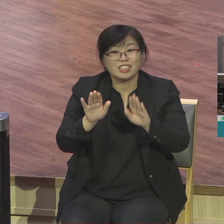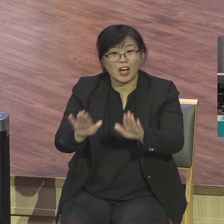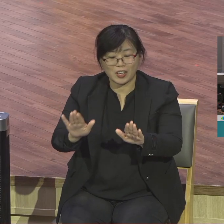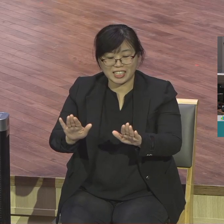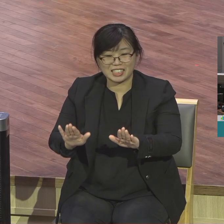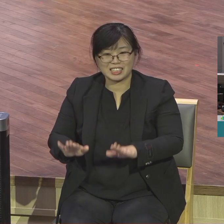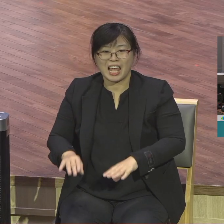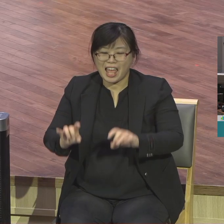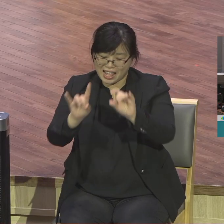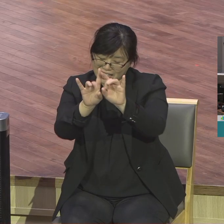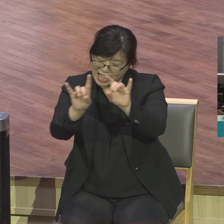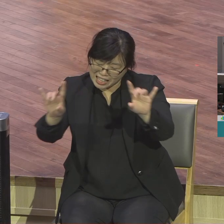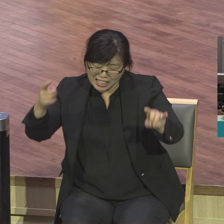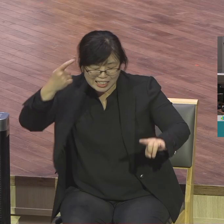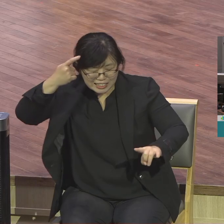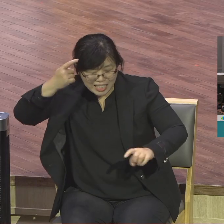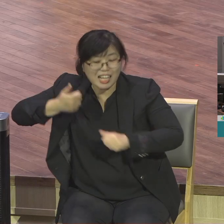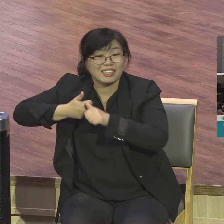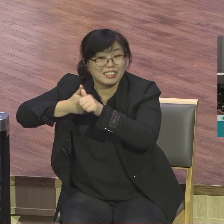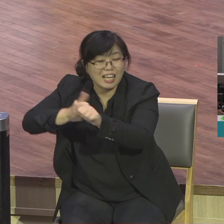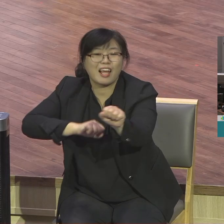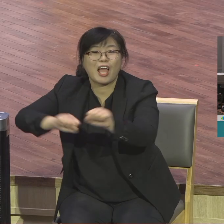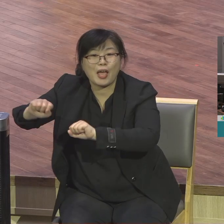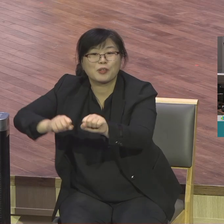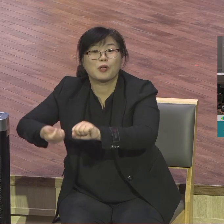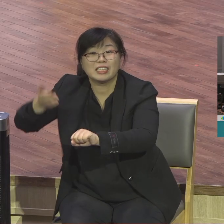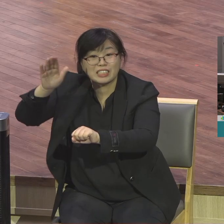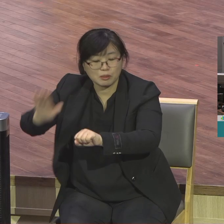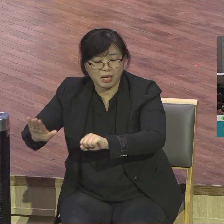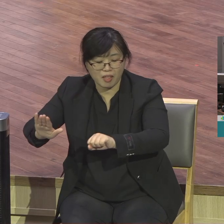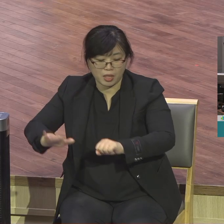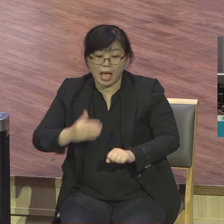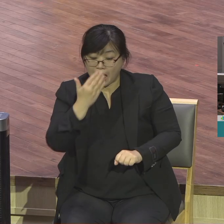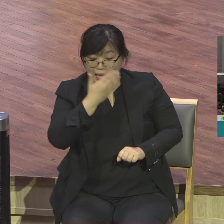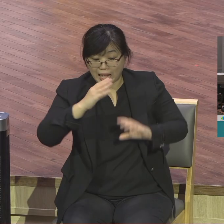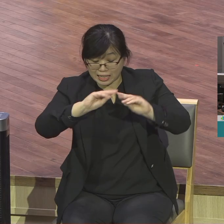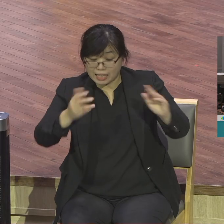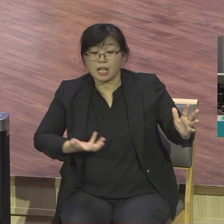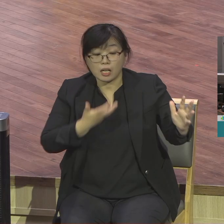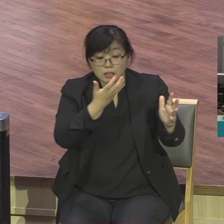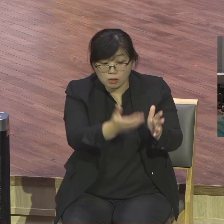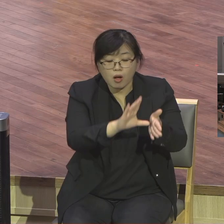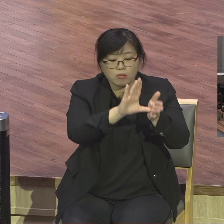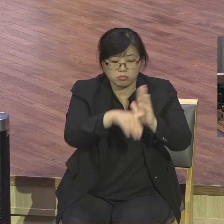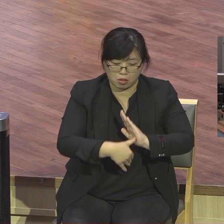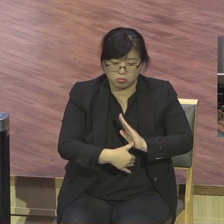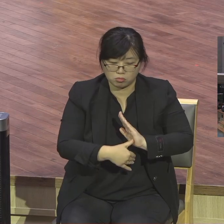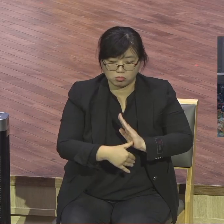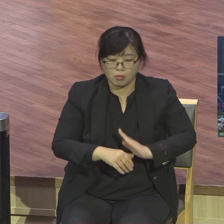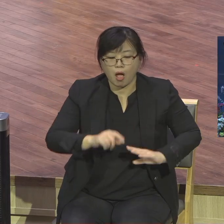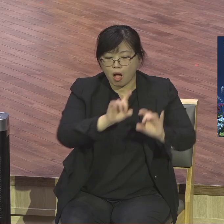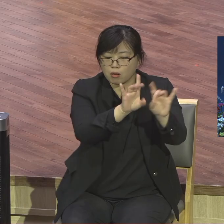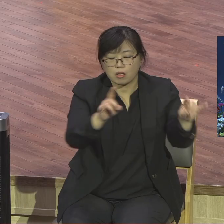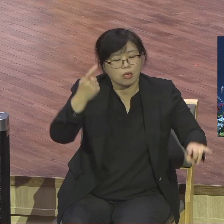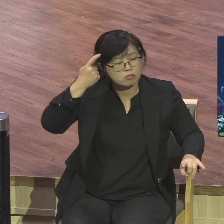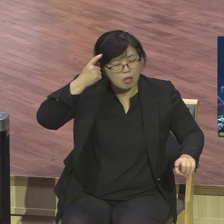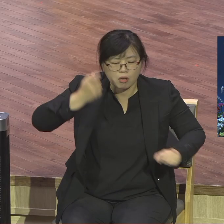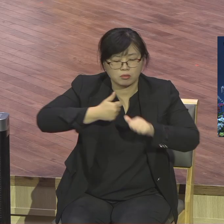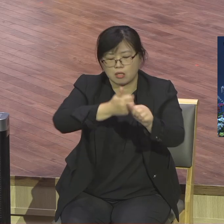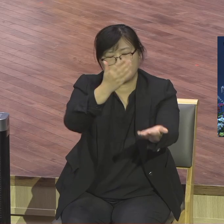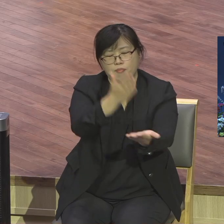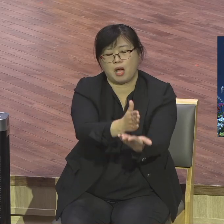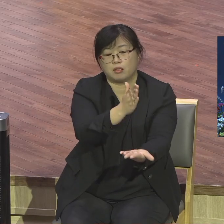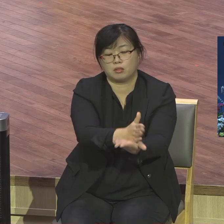너희가 거기에서는 그렇게 하지 말지어다 자 이 말씀은요 절군 인생을 사는